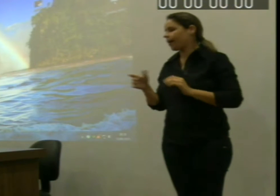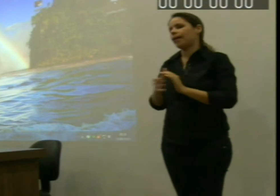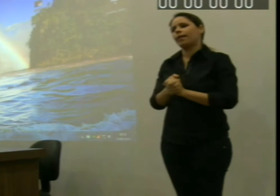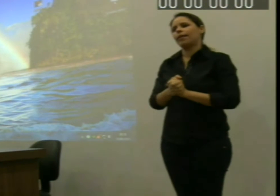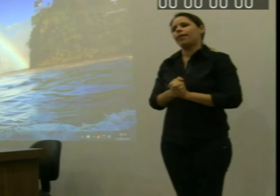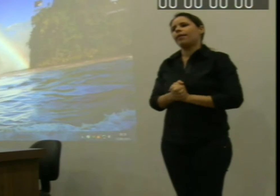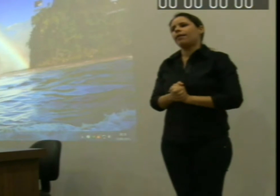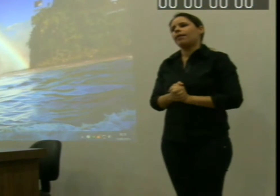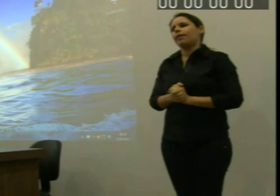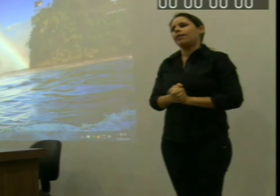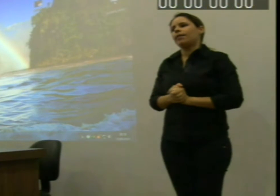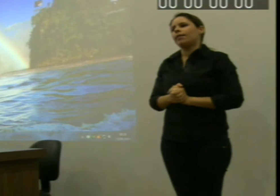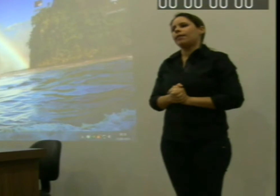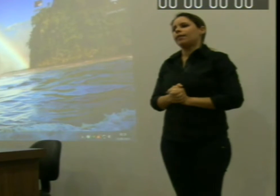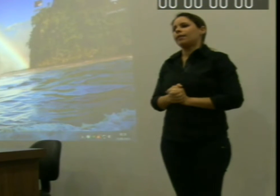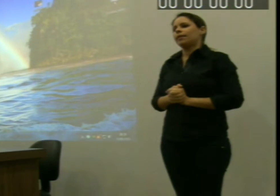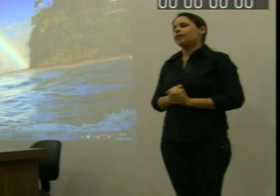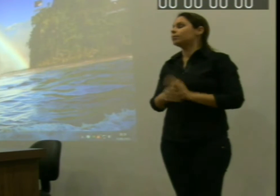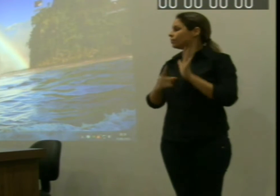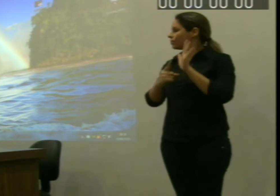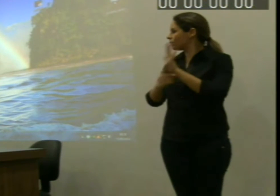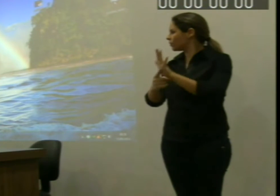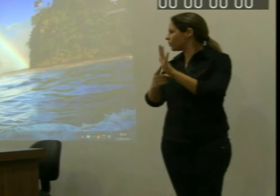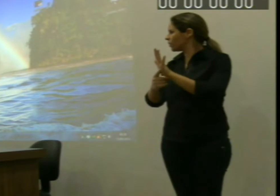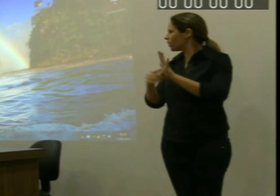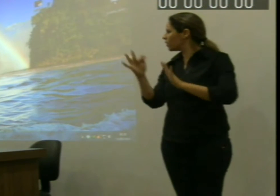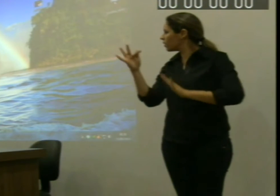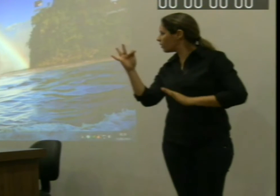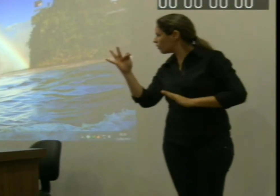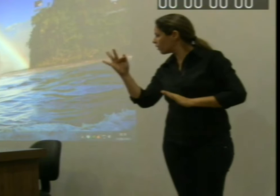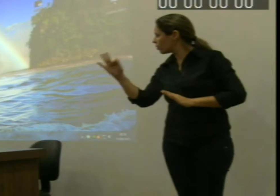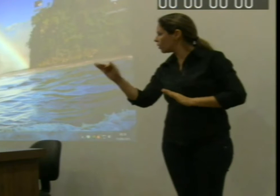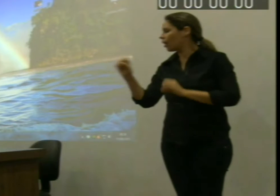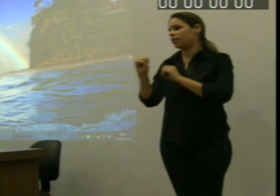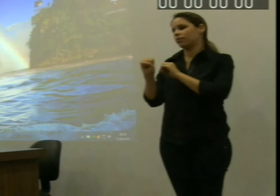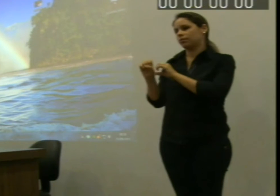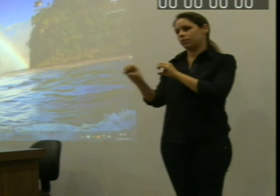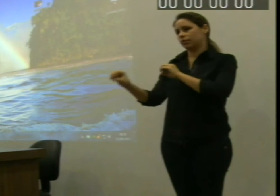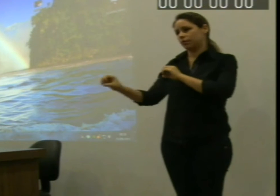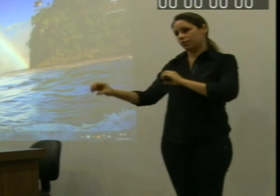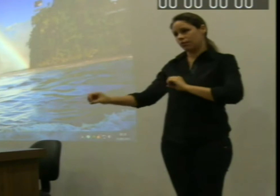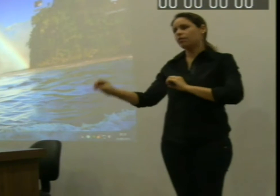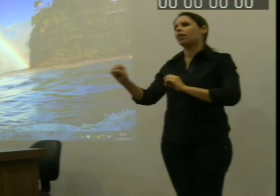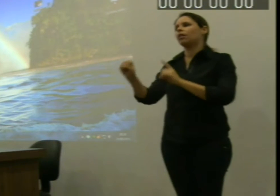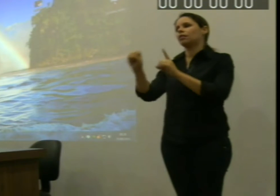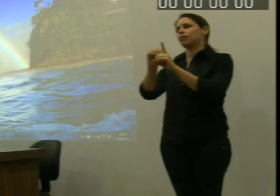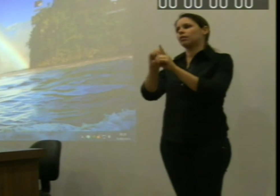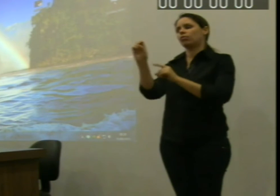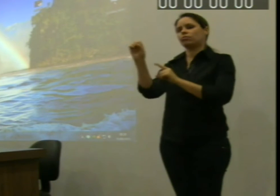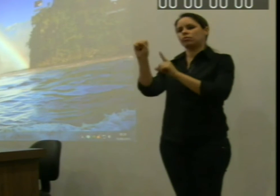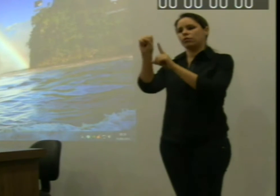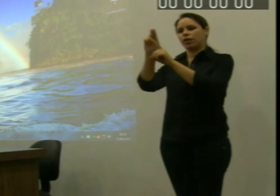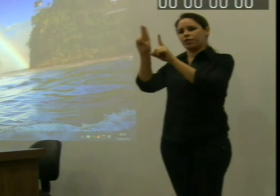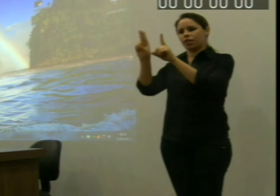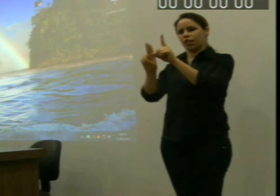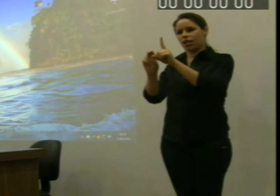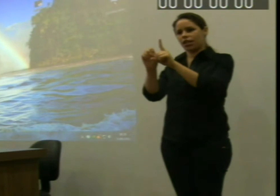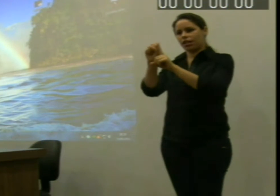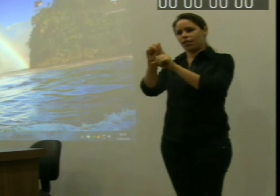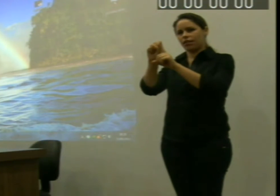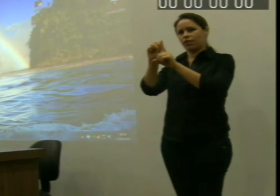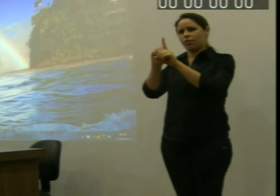mesa representando a faculdade de educação a distância da Universidade Federal de de da Grande